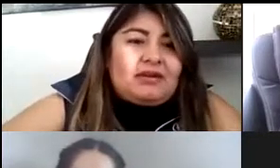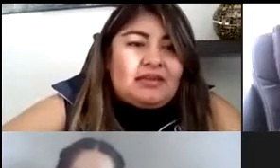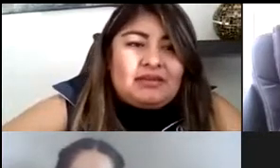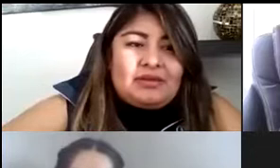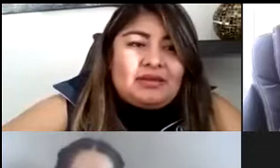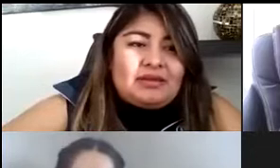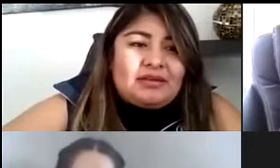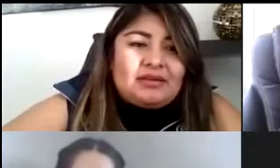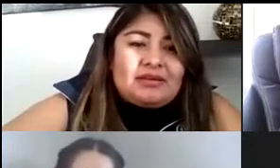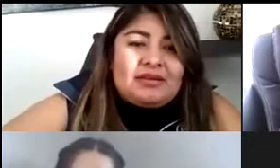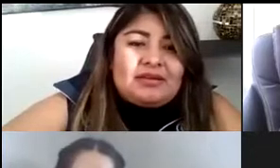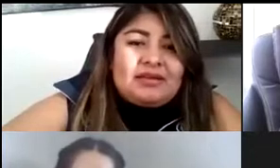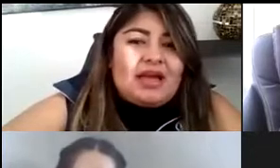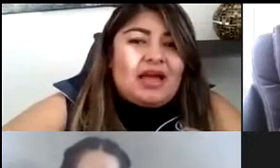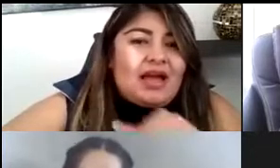Ya la vi.